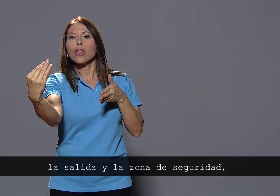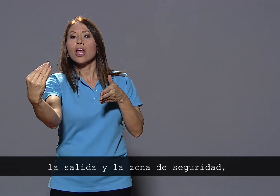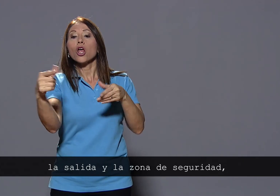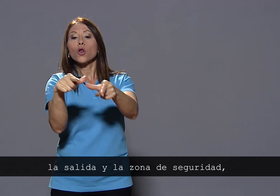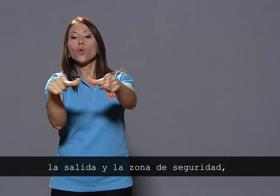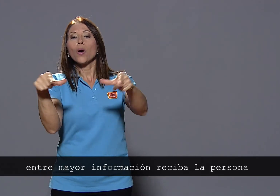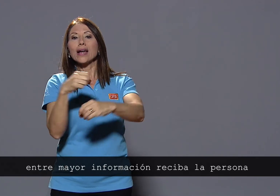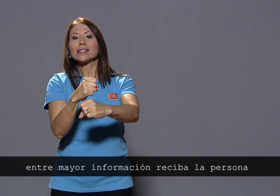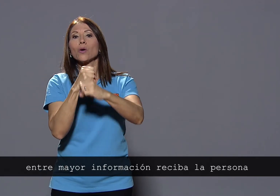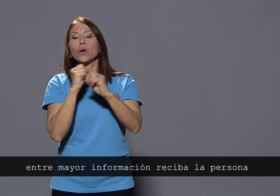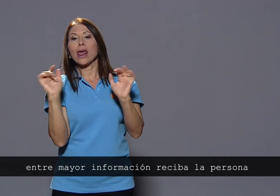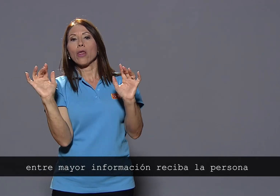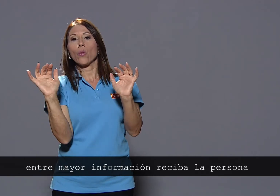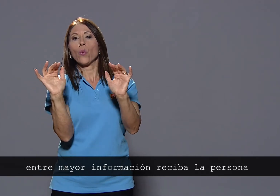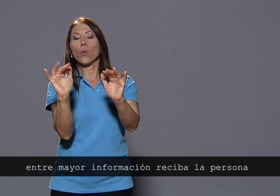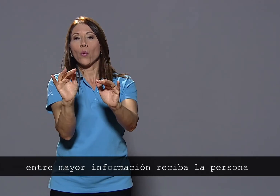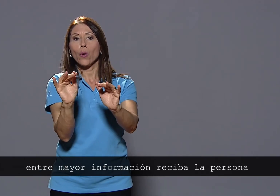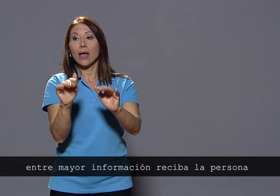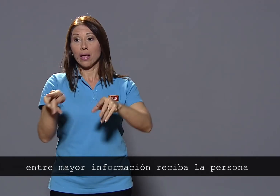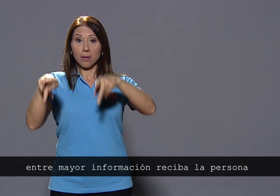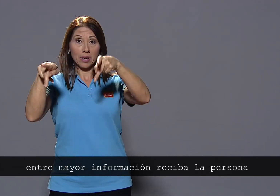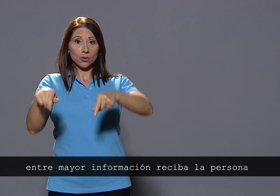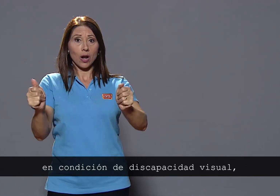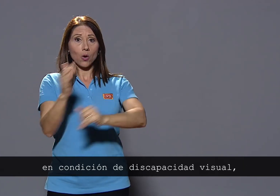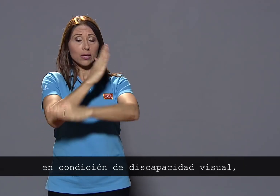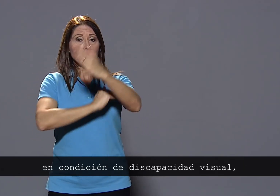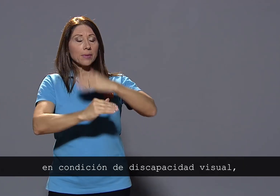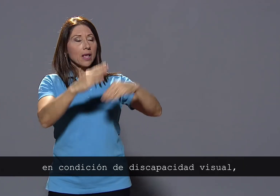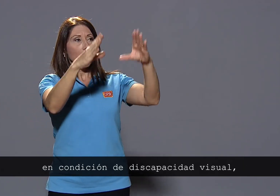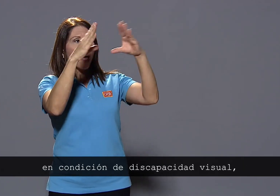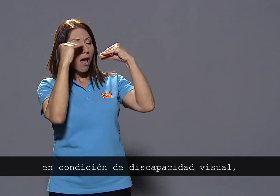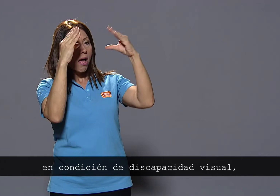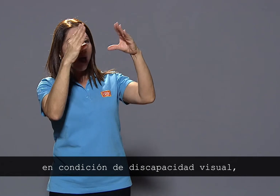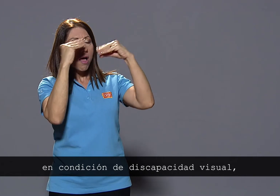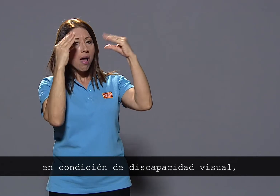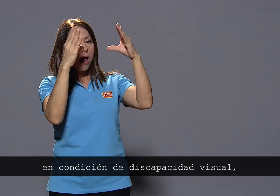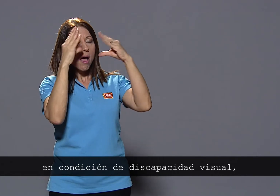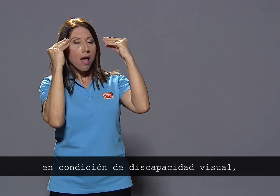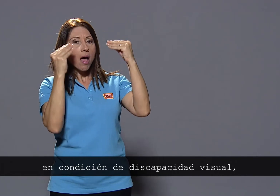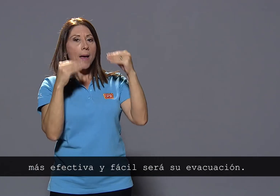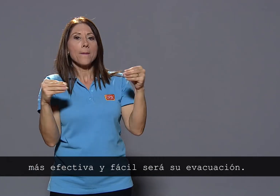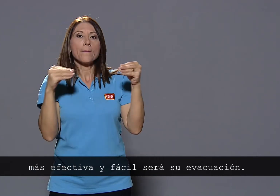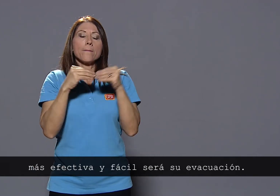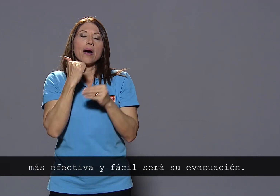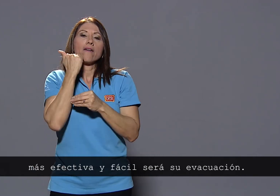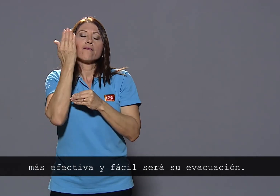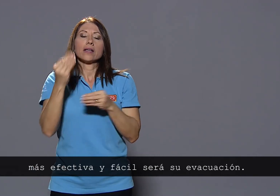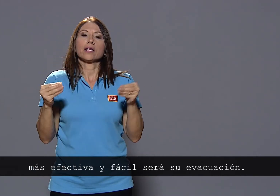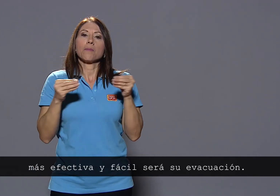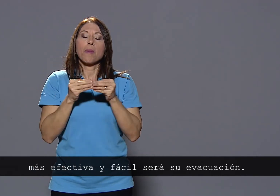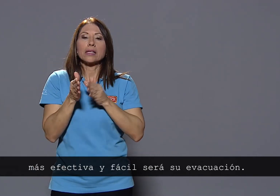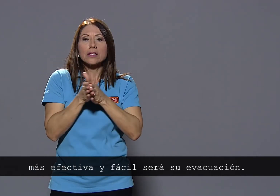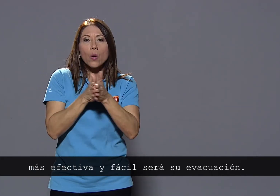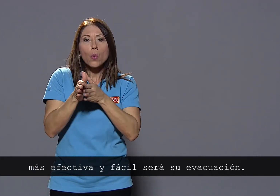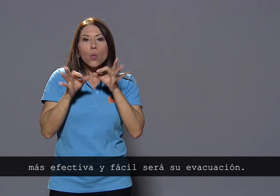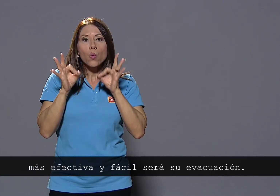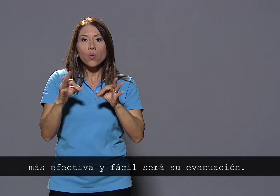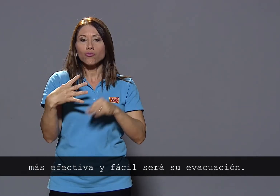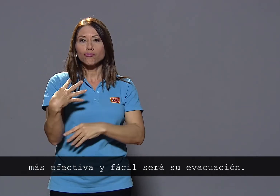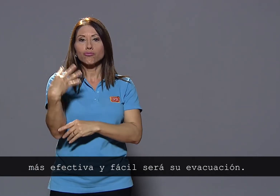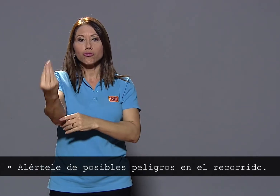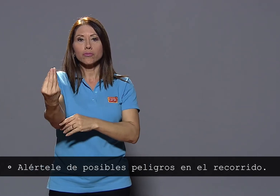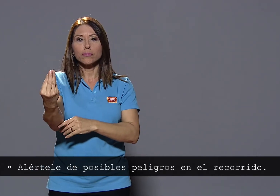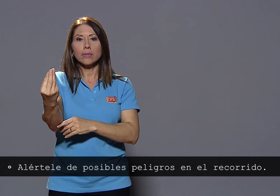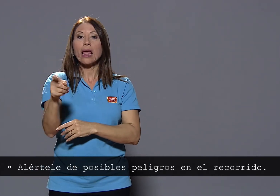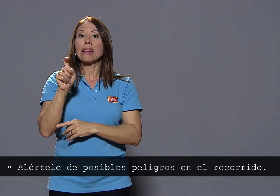zona de seguridad. Entre mayor información reciba la persona en condición de discapacidad visual, más efectiva y fácil será su